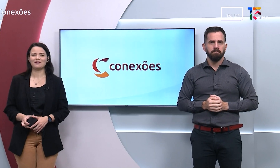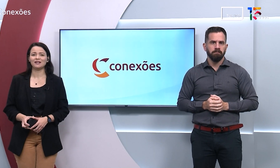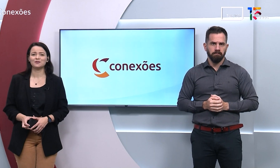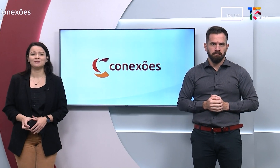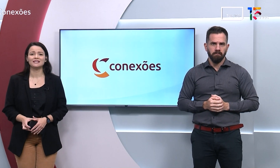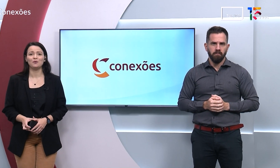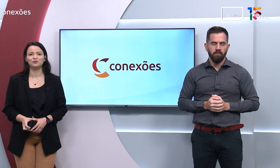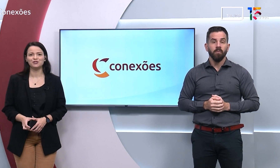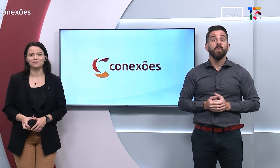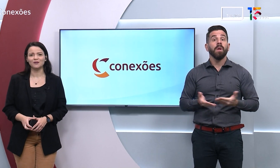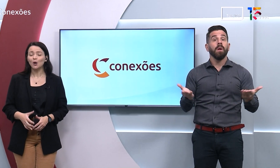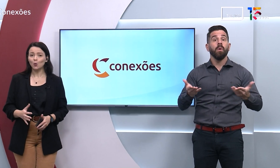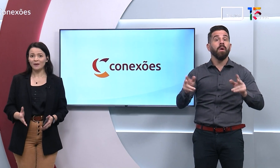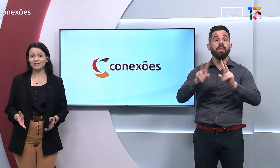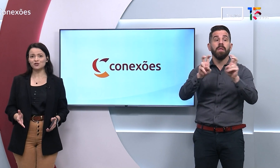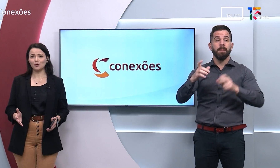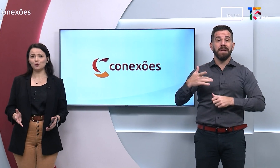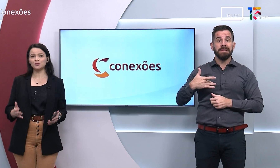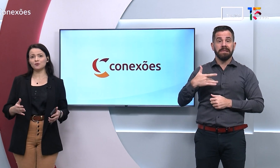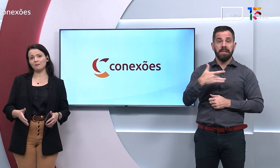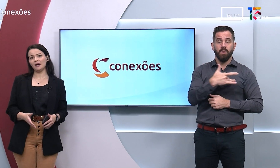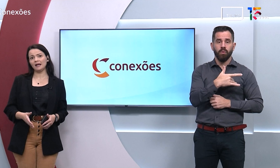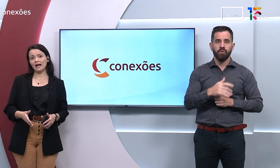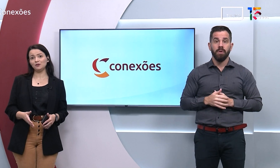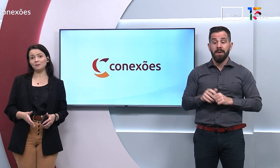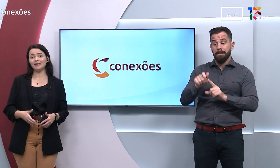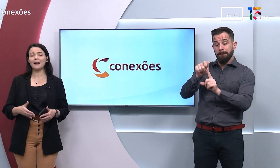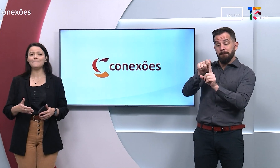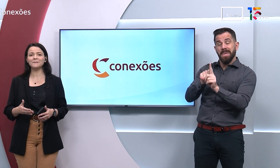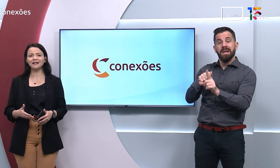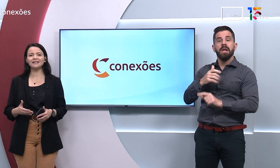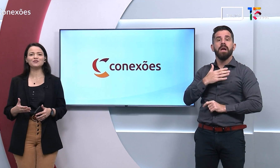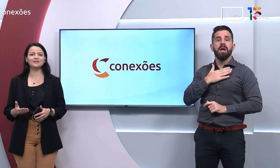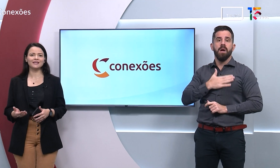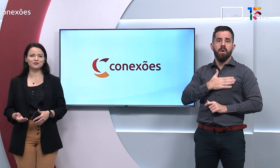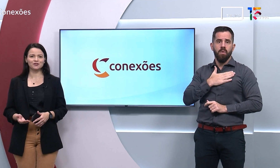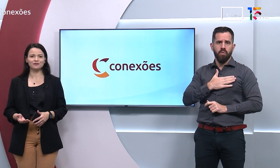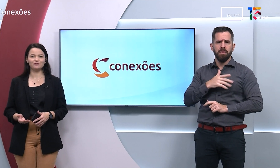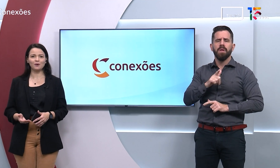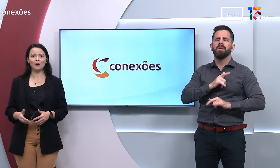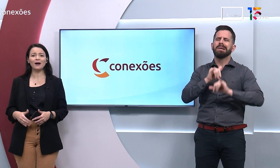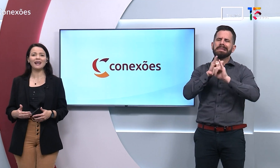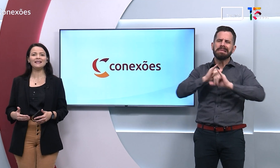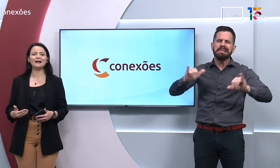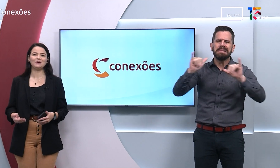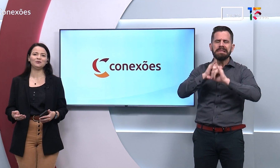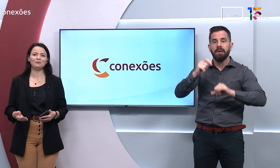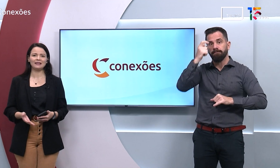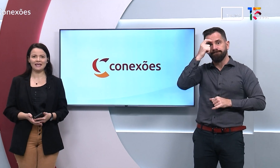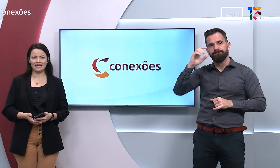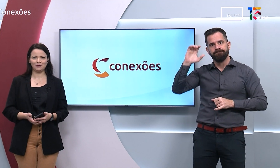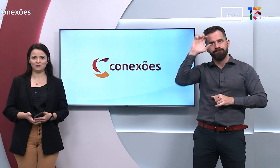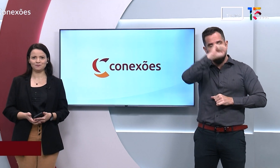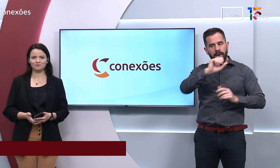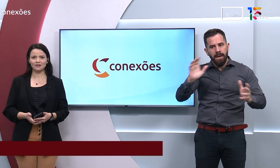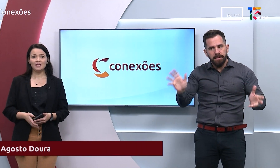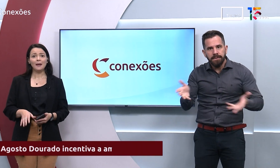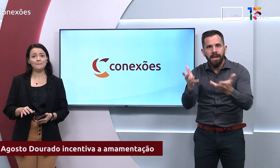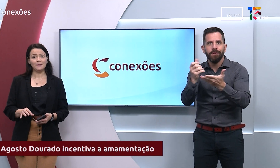Agora a gente vai falar sobre saúde. O mês de agosto é marcado pela campanha de incentivo ao aleitamento